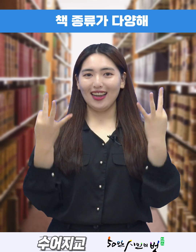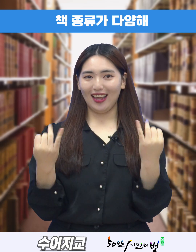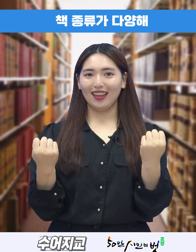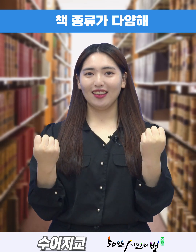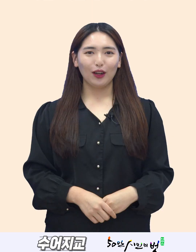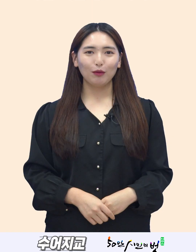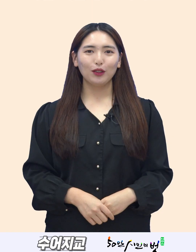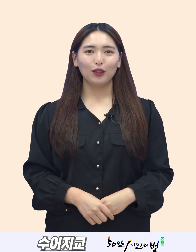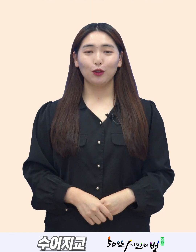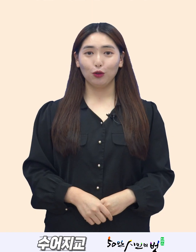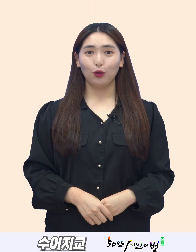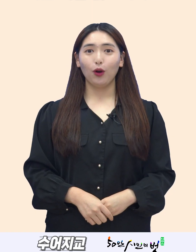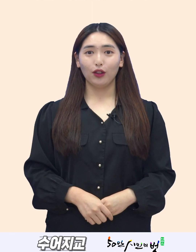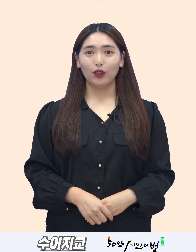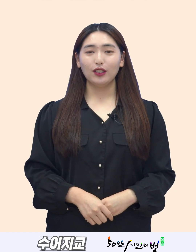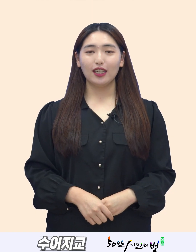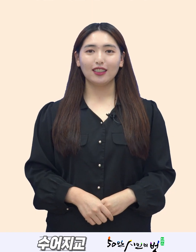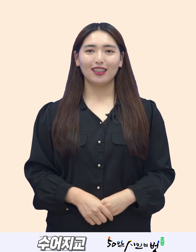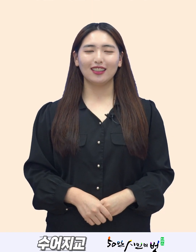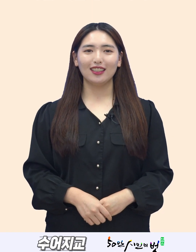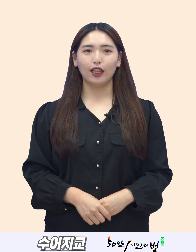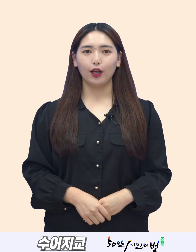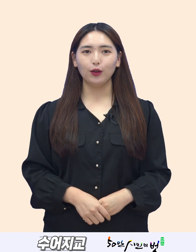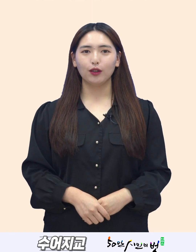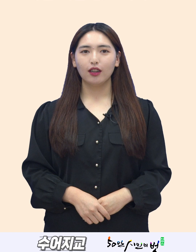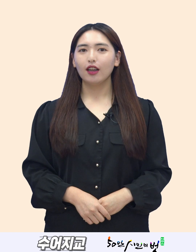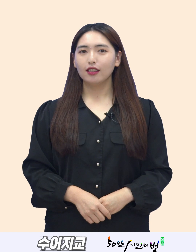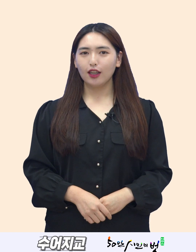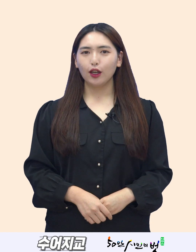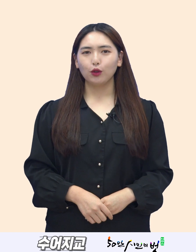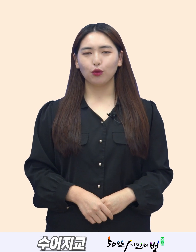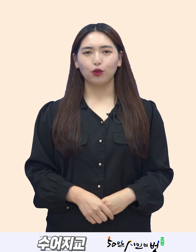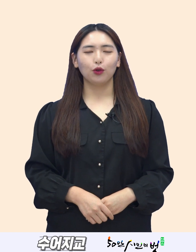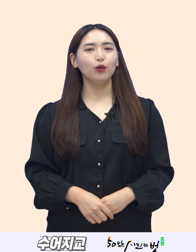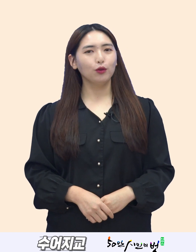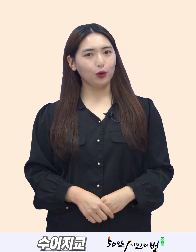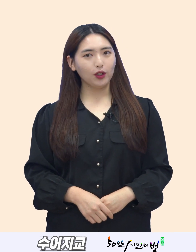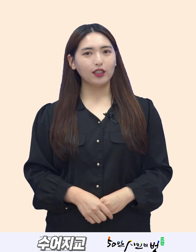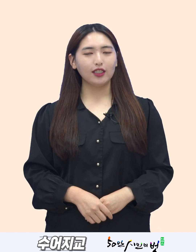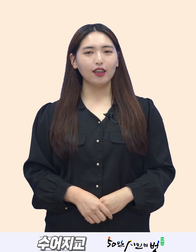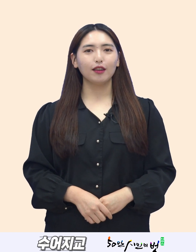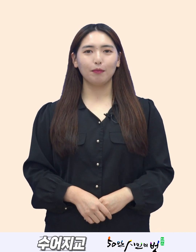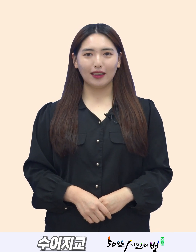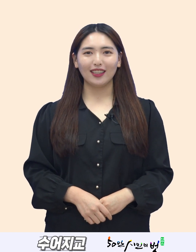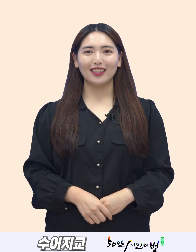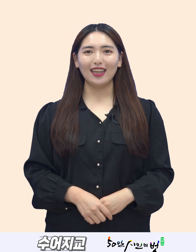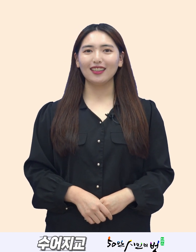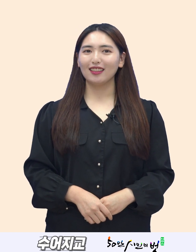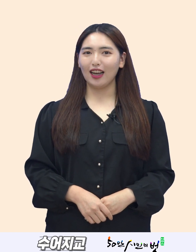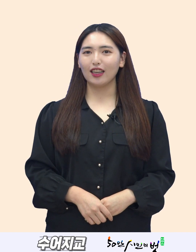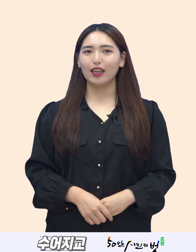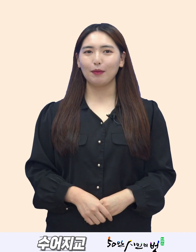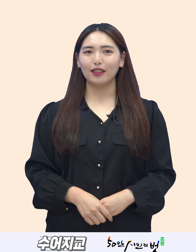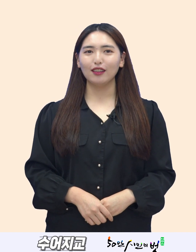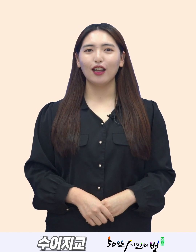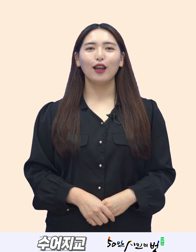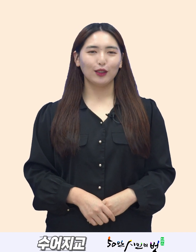다양해. 여러분들은 주로 어떤 책을 읽으시나요? 책의 종류로 소설책, 만화책, 자기계발 등